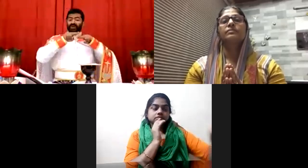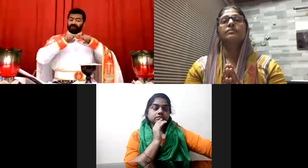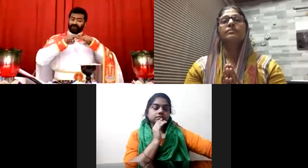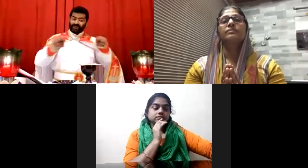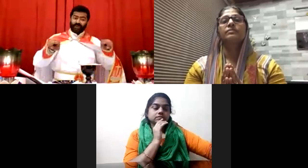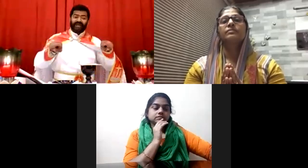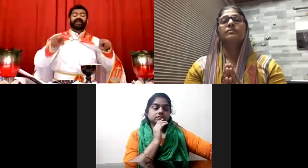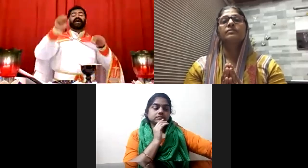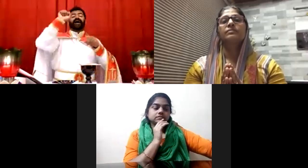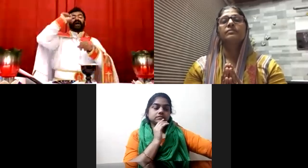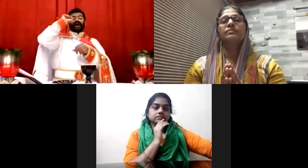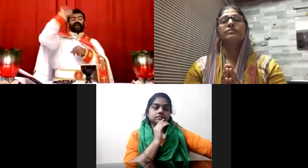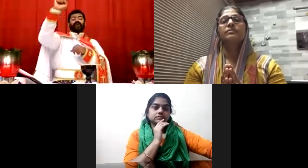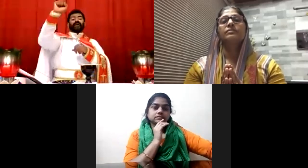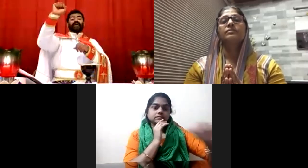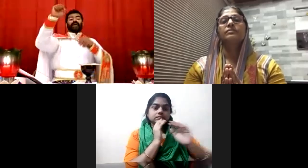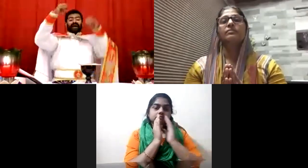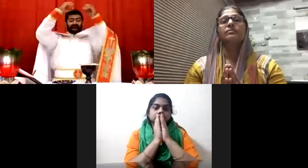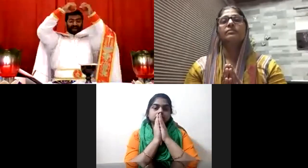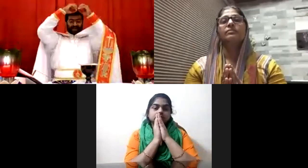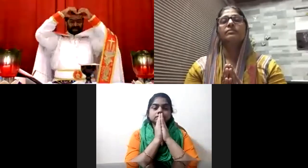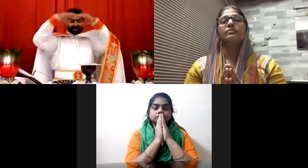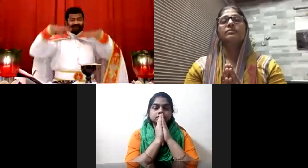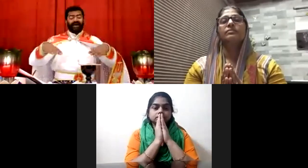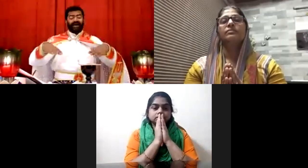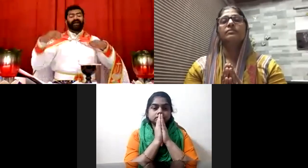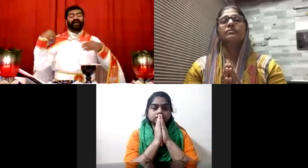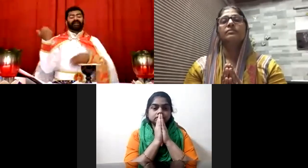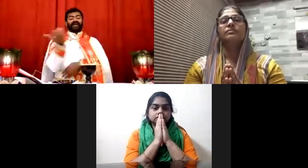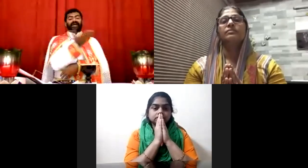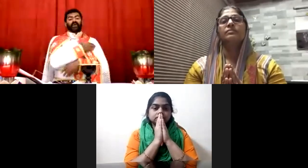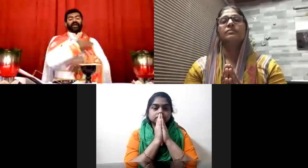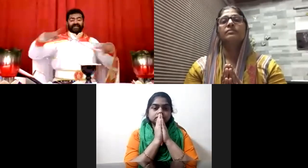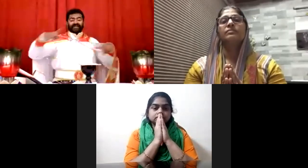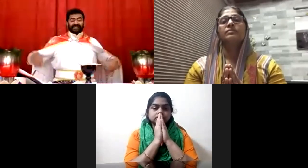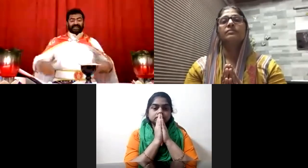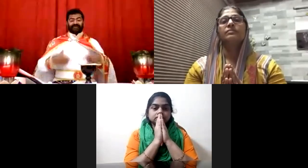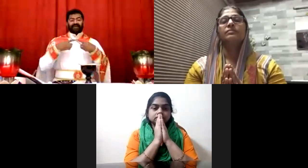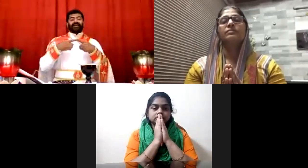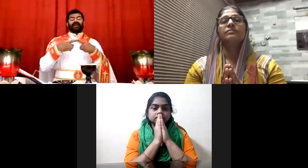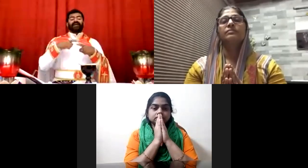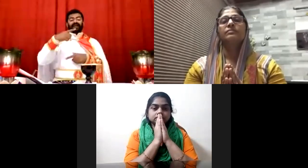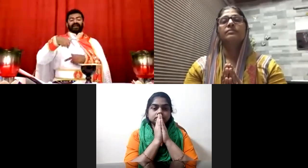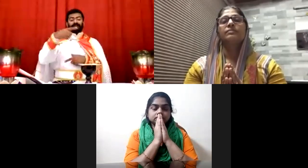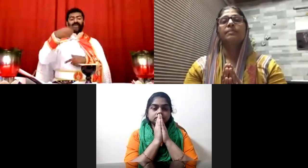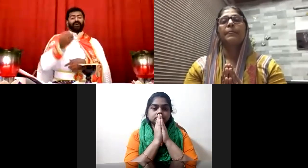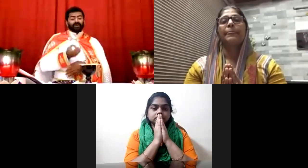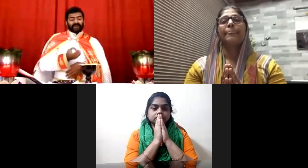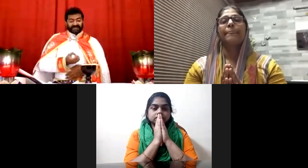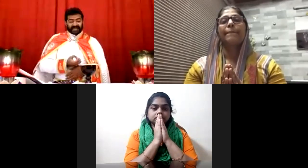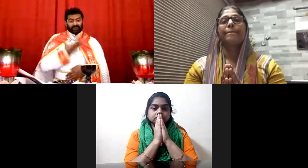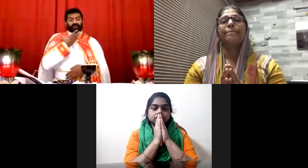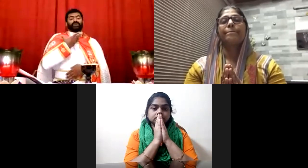പുതുവർഷം മുഴുവൻ അങ്ങയുടെ അനുഗ്രഹത്താൽ ഞങ്ങളുടെ ജീവിതങ്ങൾ